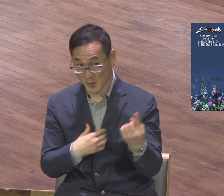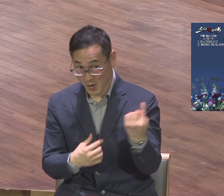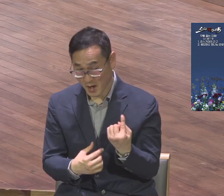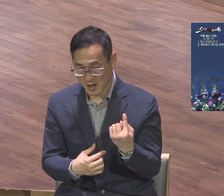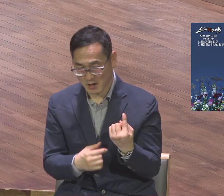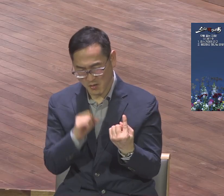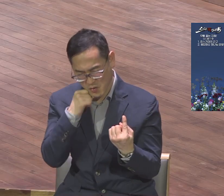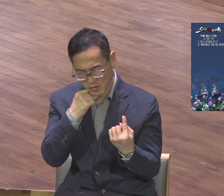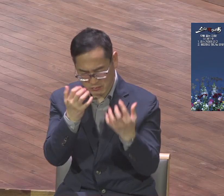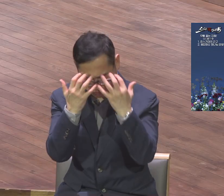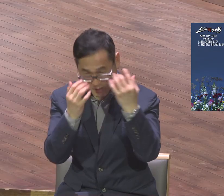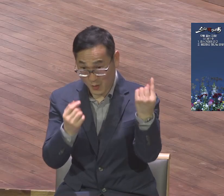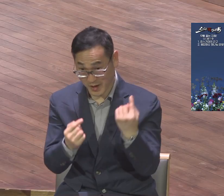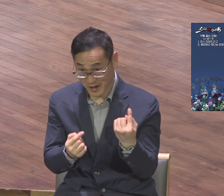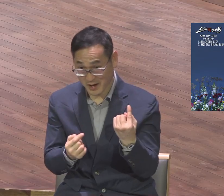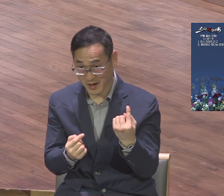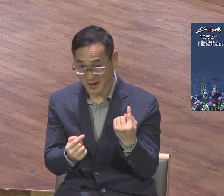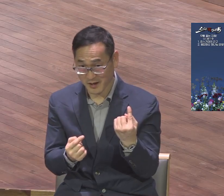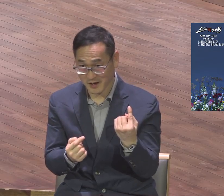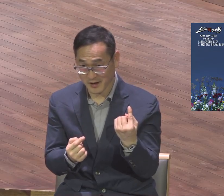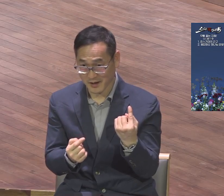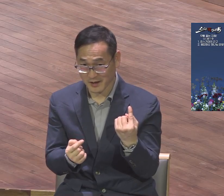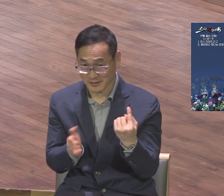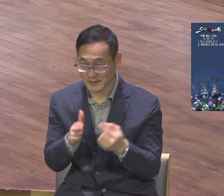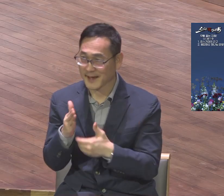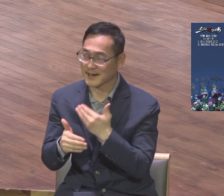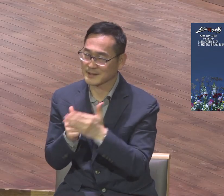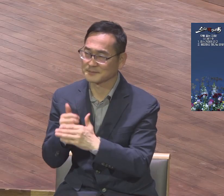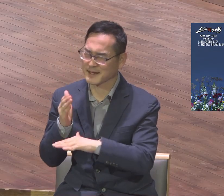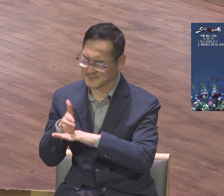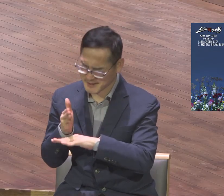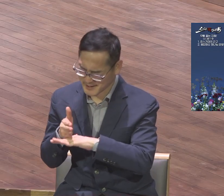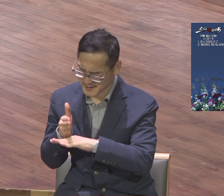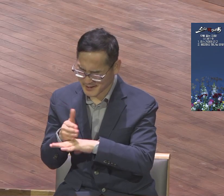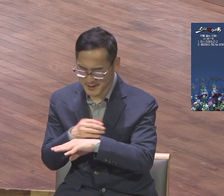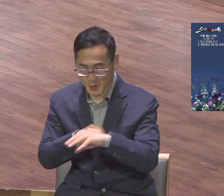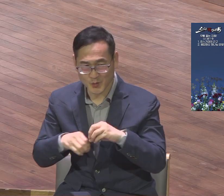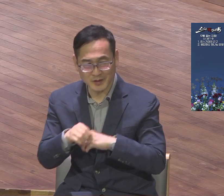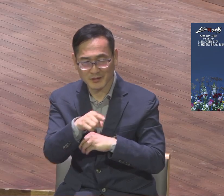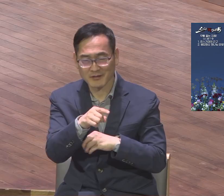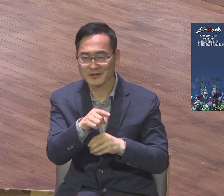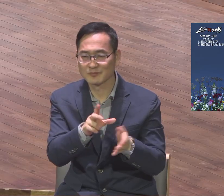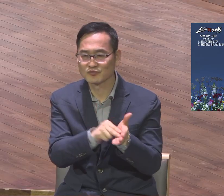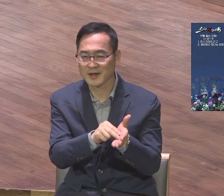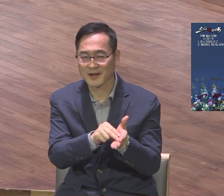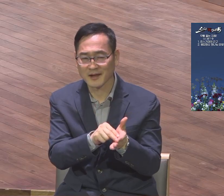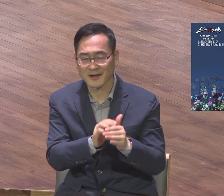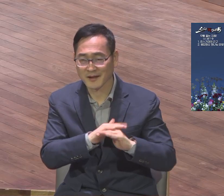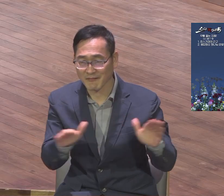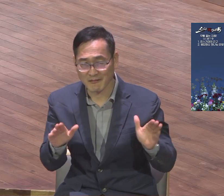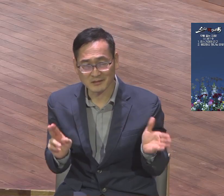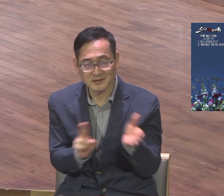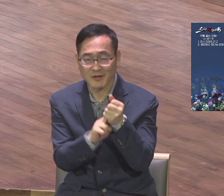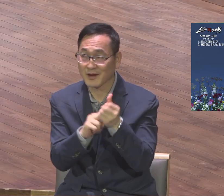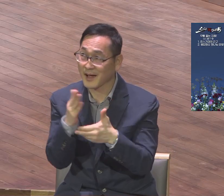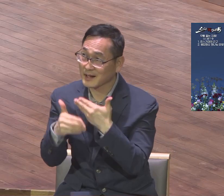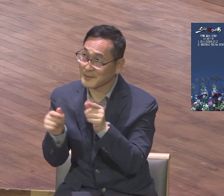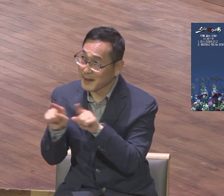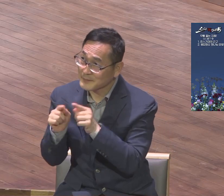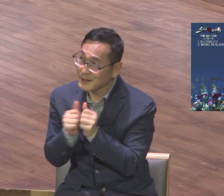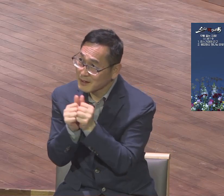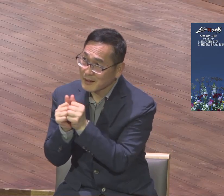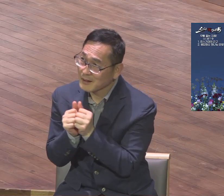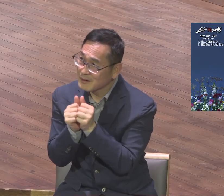가운데 있는데 하나님이 선하심을 체험하게 돼요. 야, 하나님이 정말 함께 하시구나.